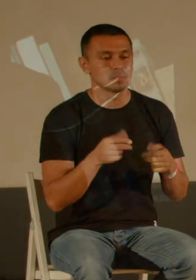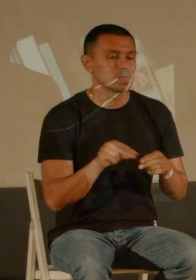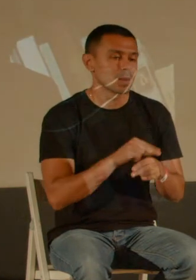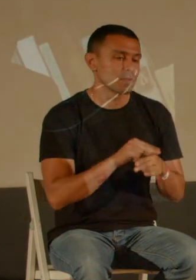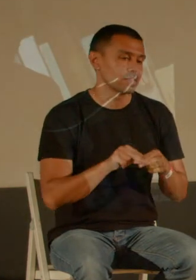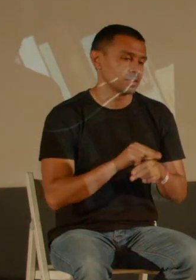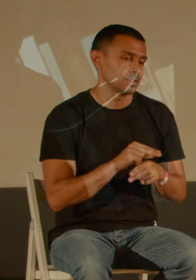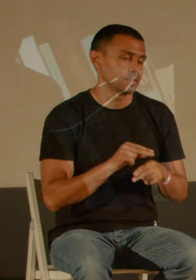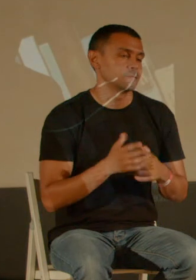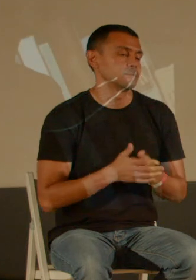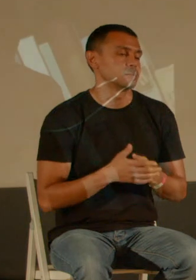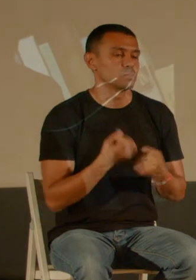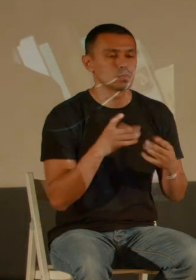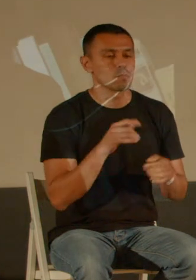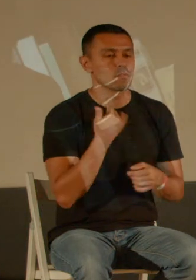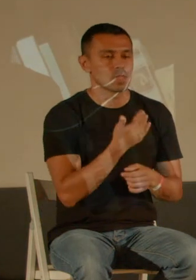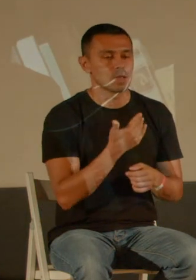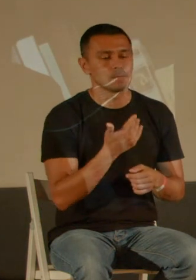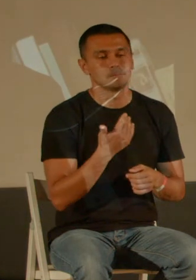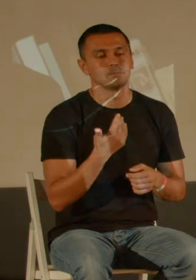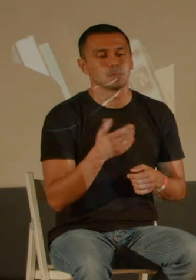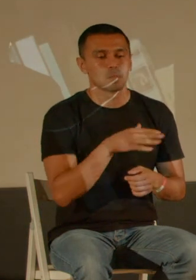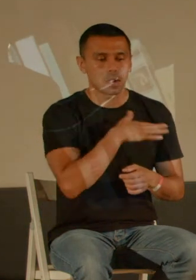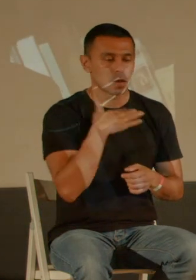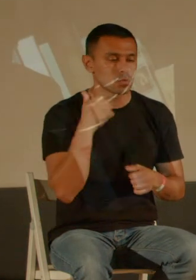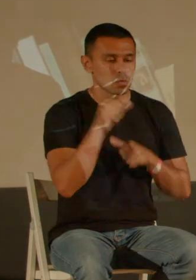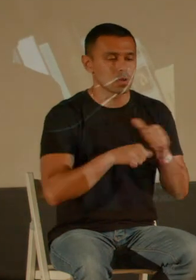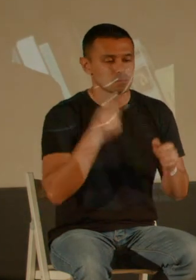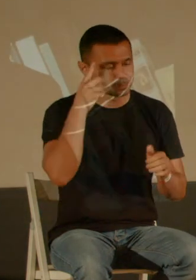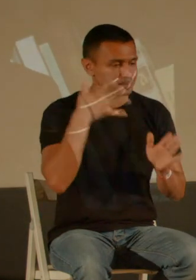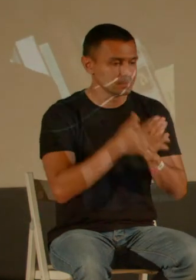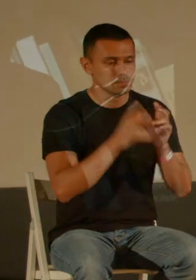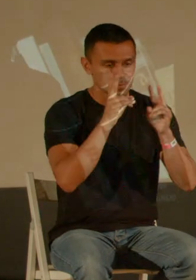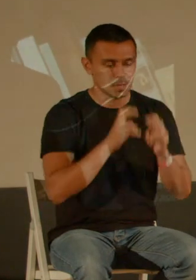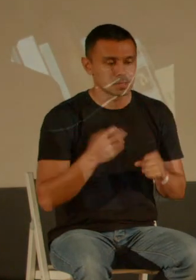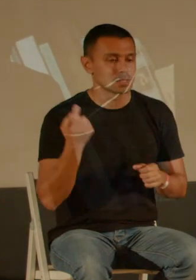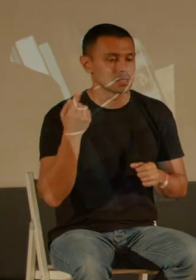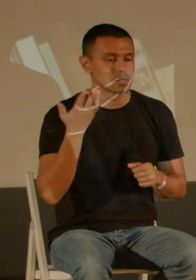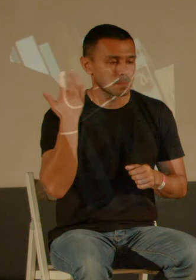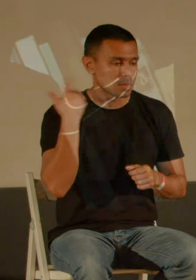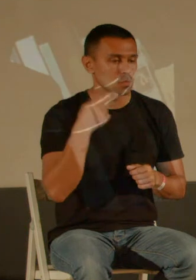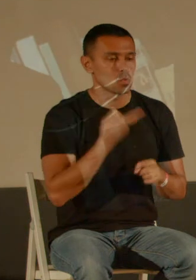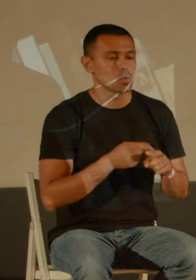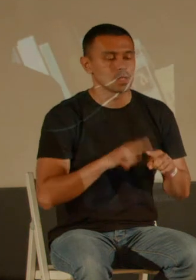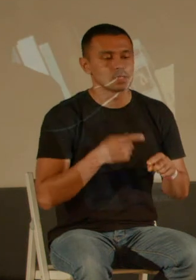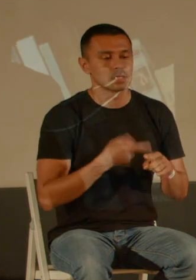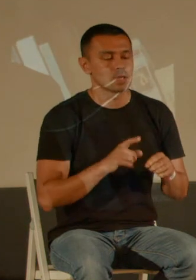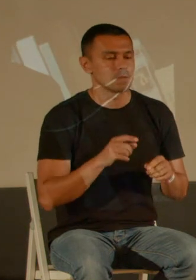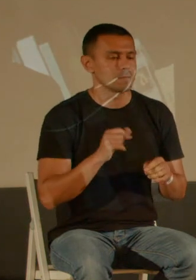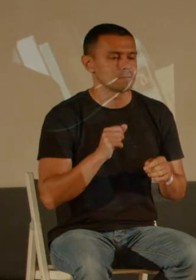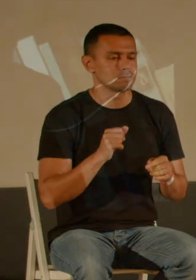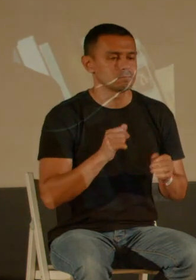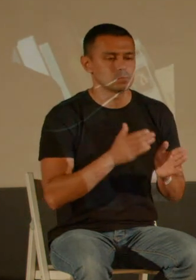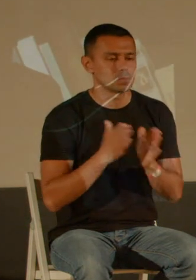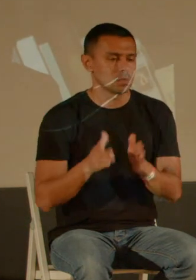терапевтичний. І ну, плюс те, що вона, власне, багато років психоаналізу за плечима, в неї це відрефлексовано.